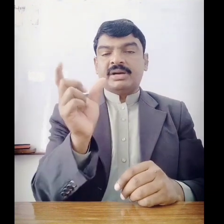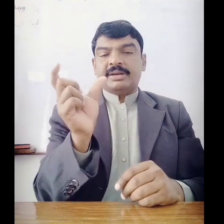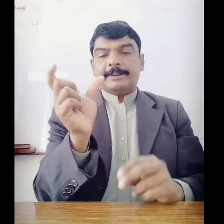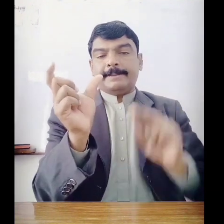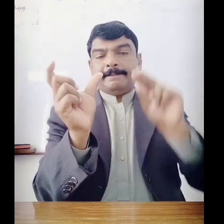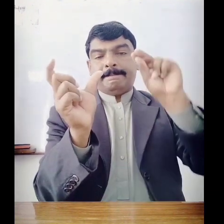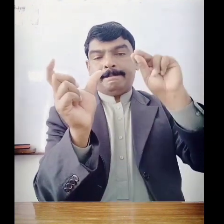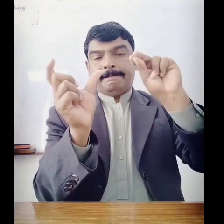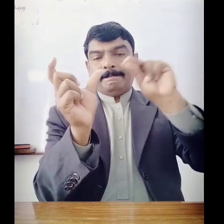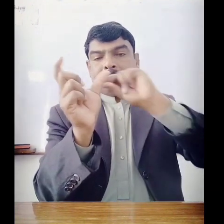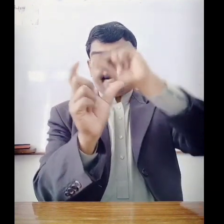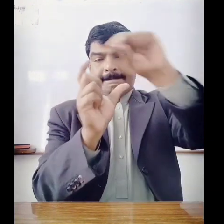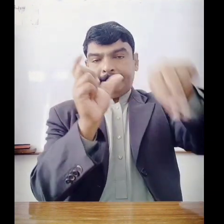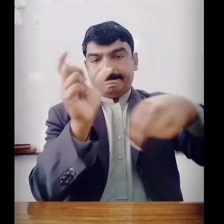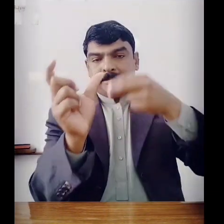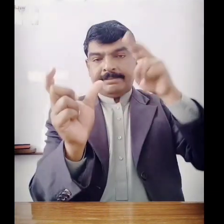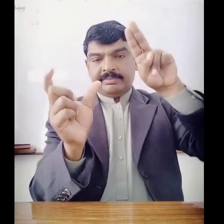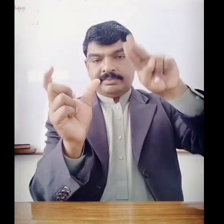शबान,